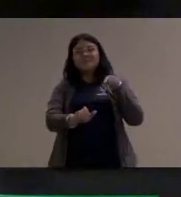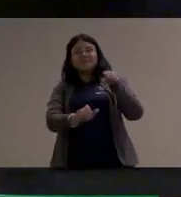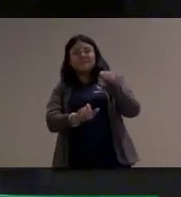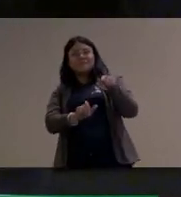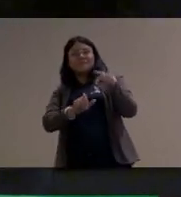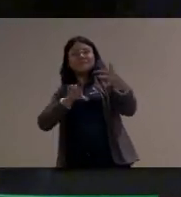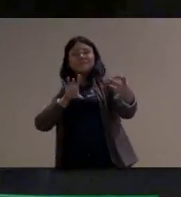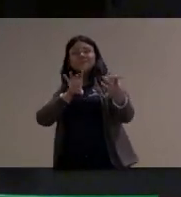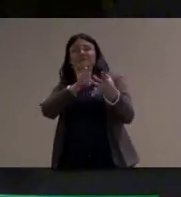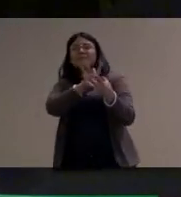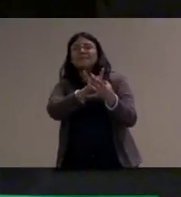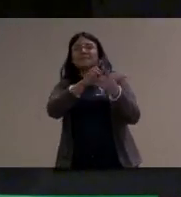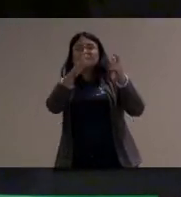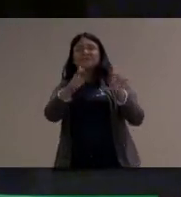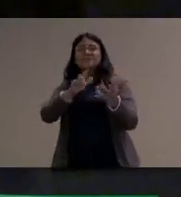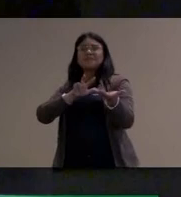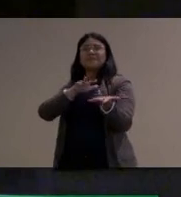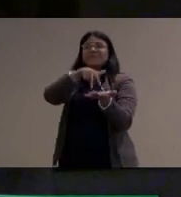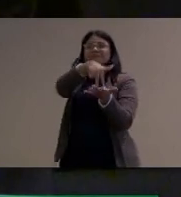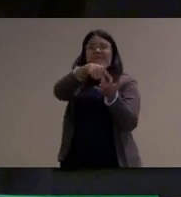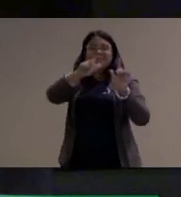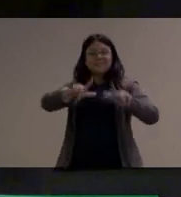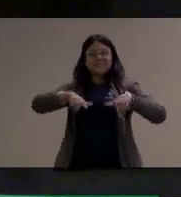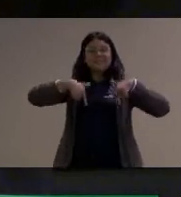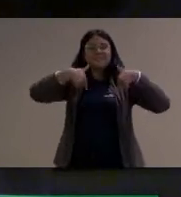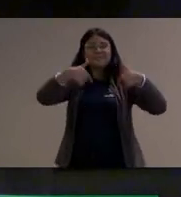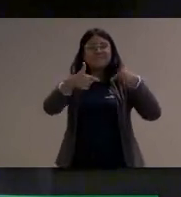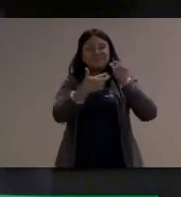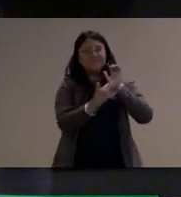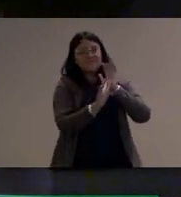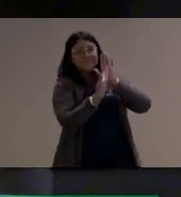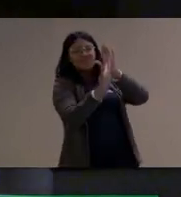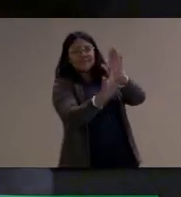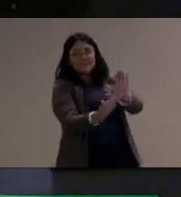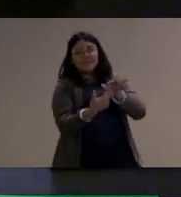é o que nosso lugar diretor